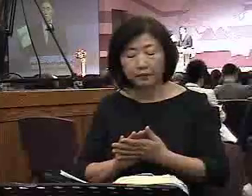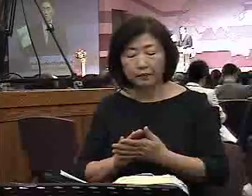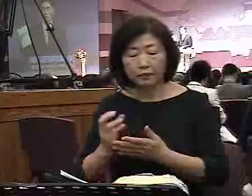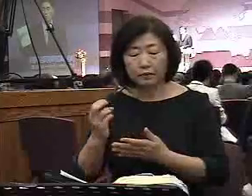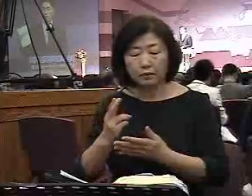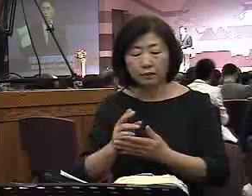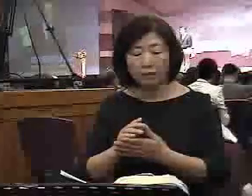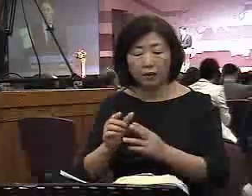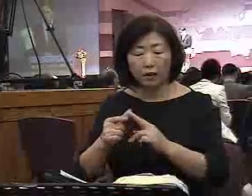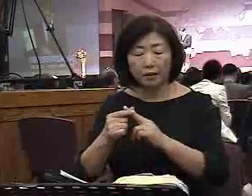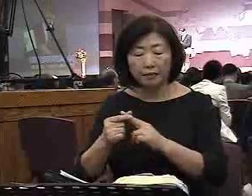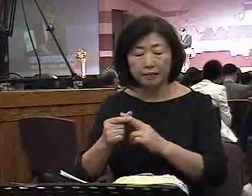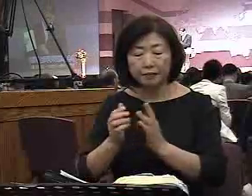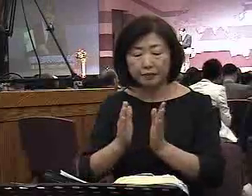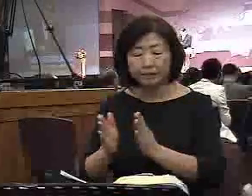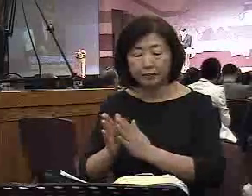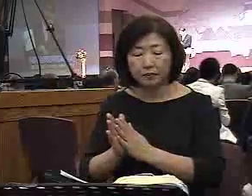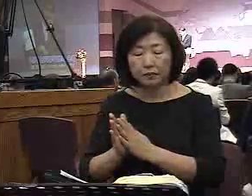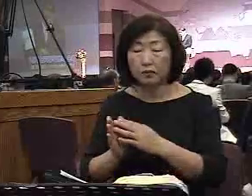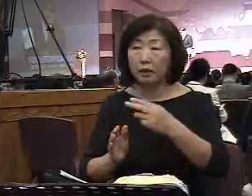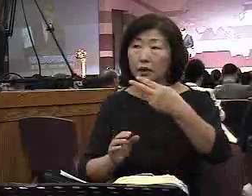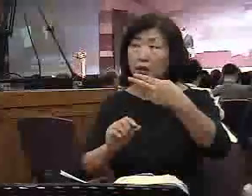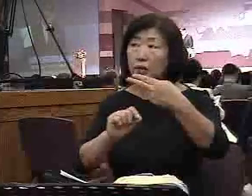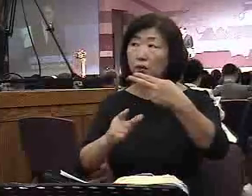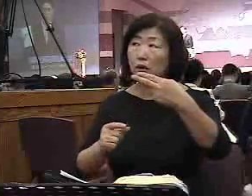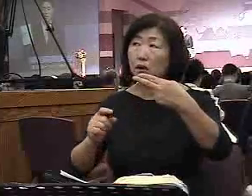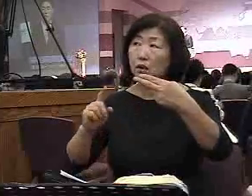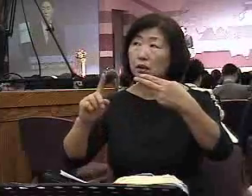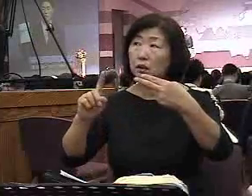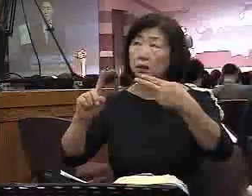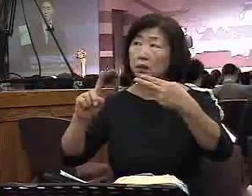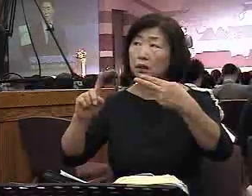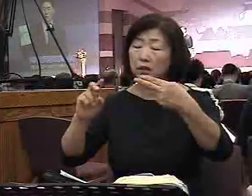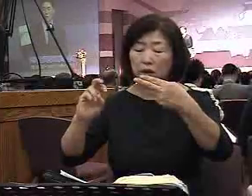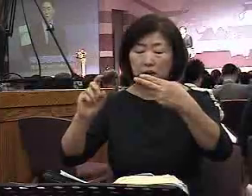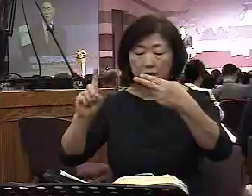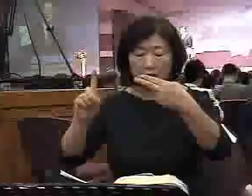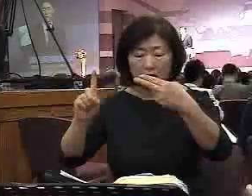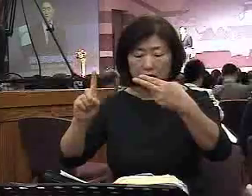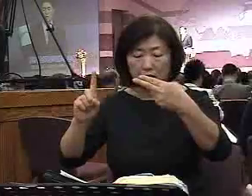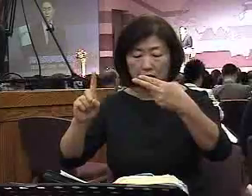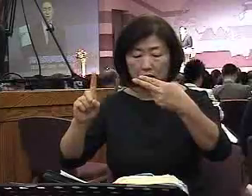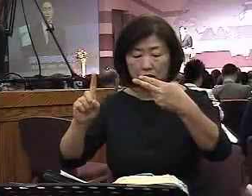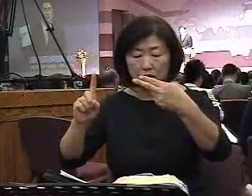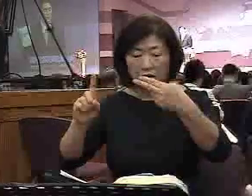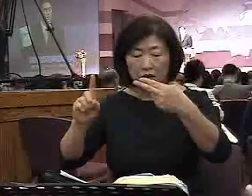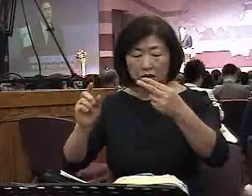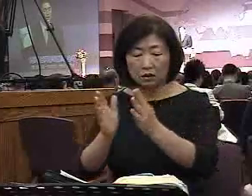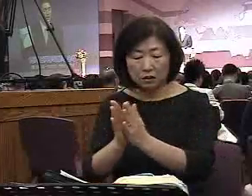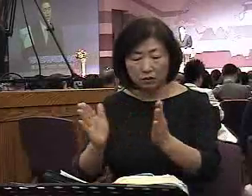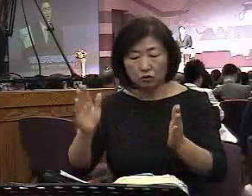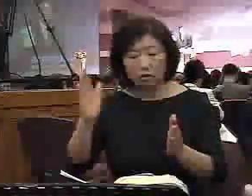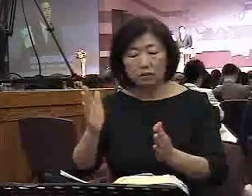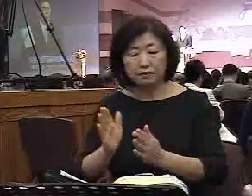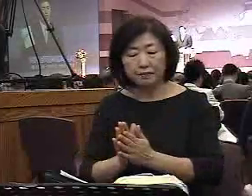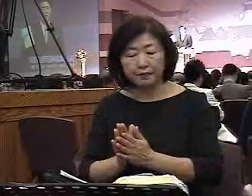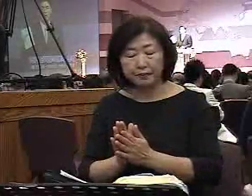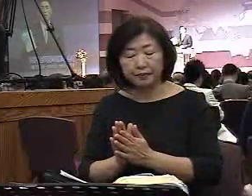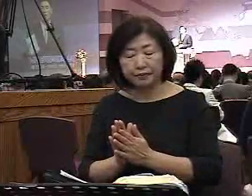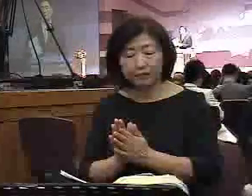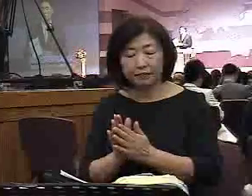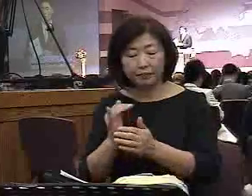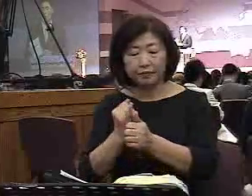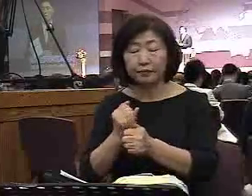함께 준비하는 가운데 2월 20일부터 21일까지 1박 2일 동안에 진행하게 되었습니다.